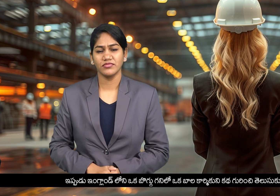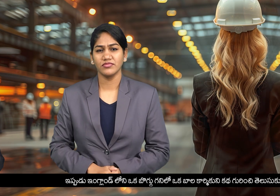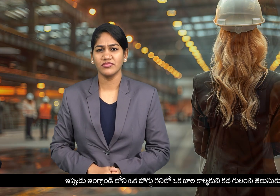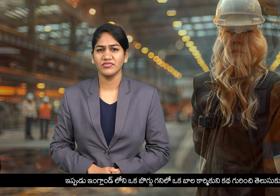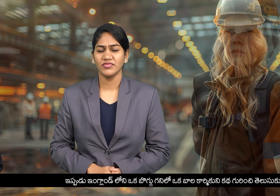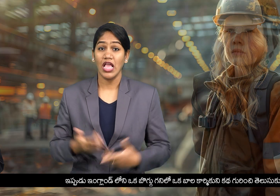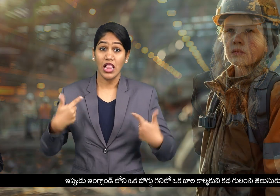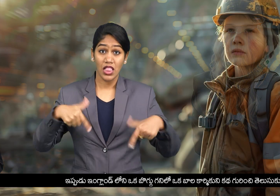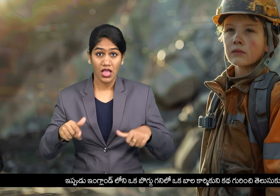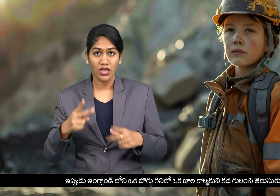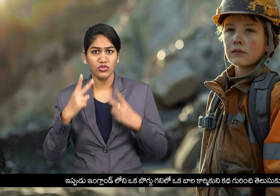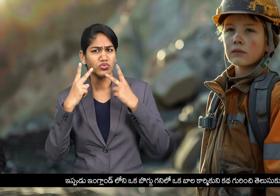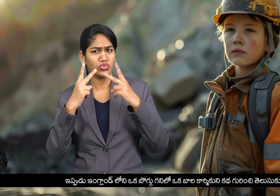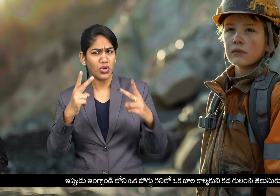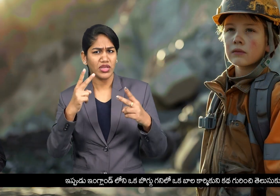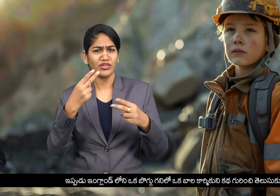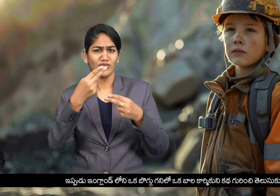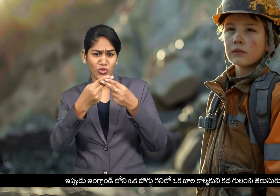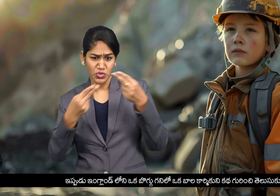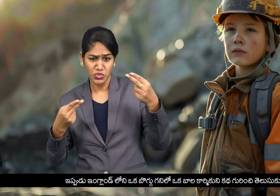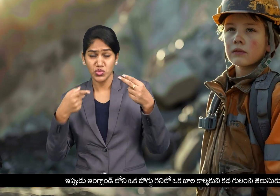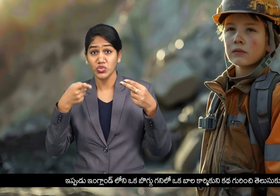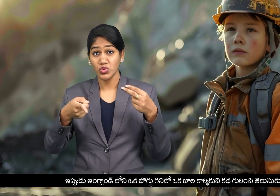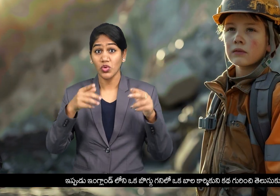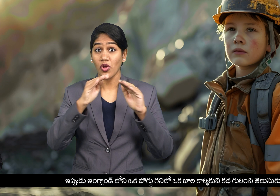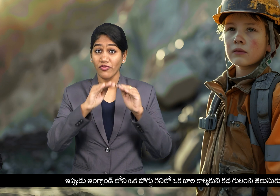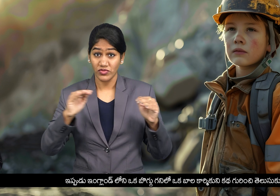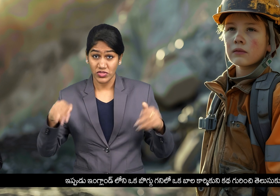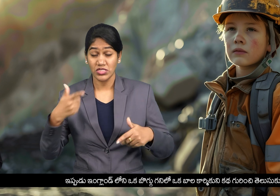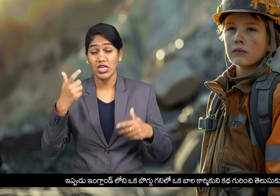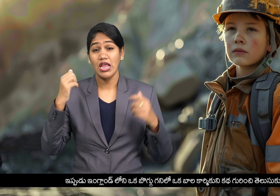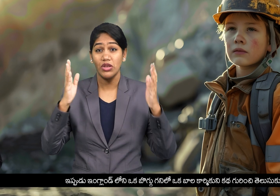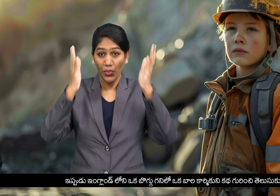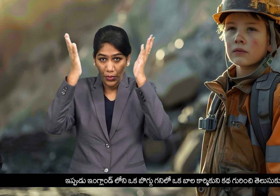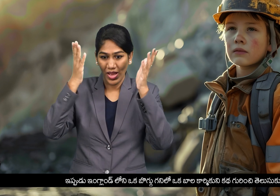ఇప్పుడు ఇంగ్లాండ్లోని ఒక బొగ్గుగనిలో ఒక బాల కార్మికుని కథ గురించి తెలుసుకుందాం.